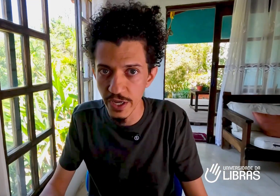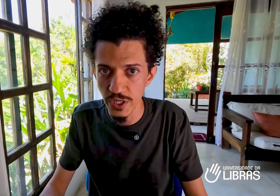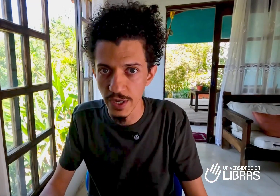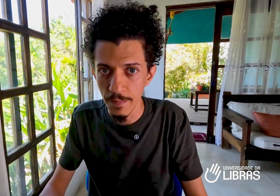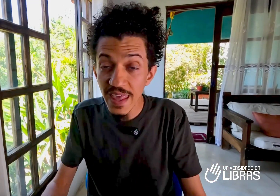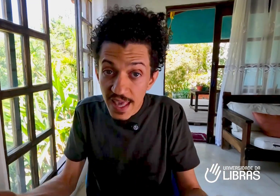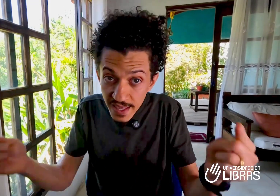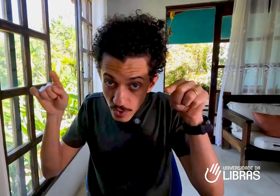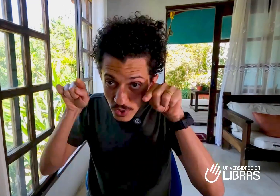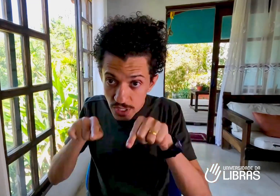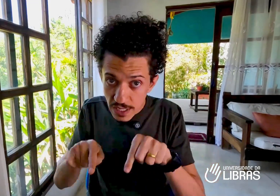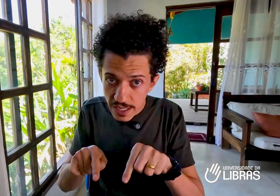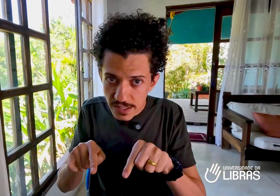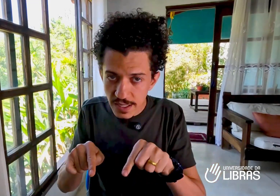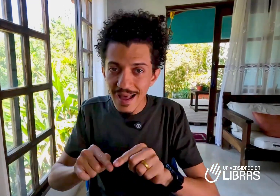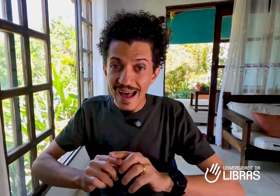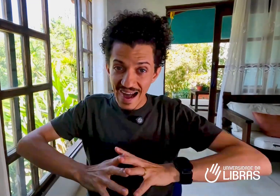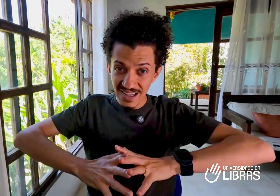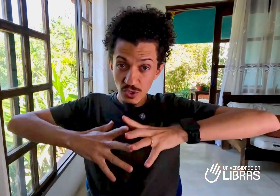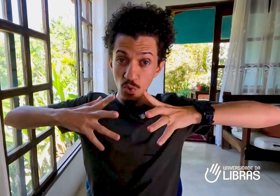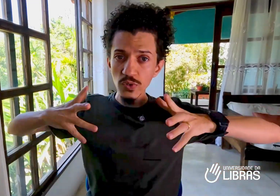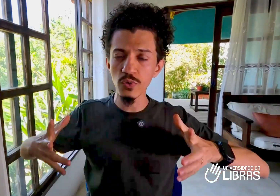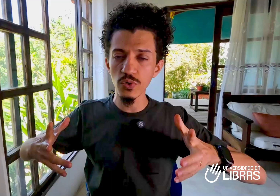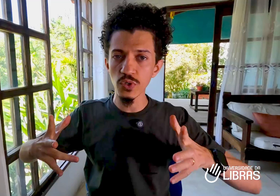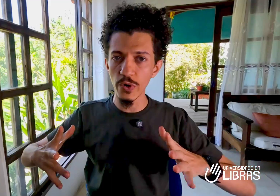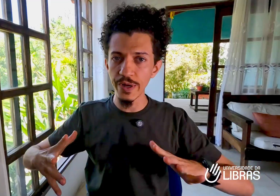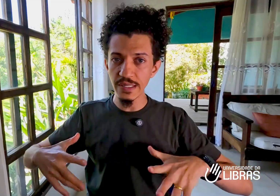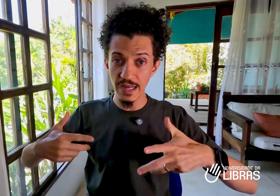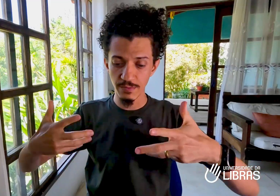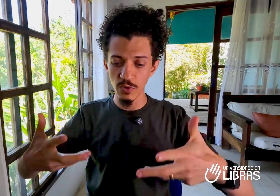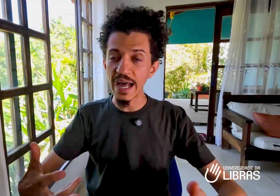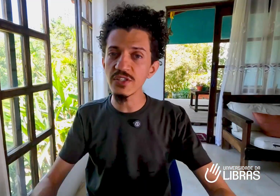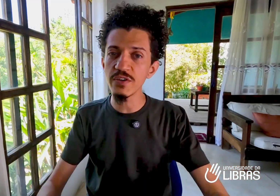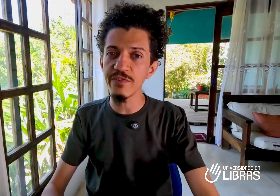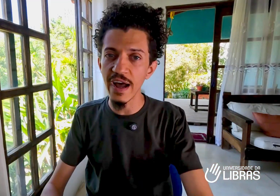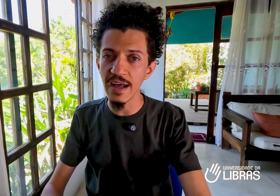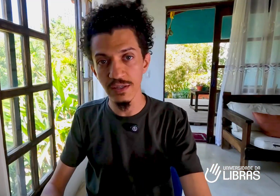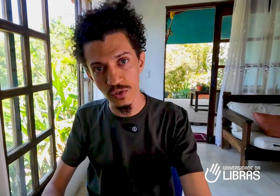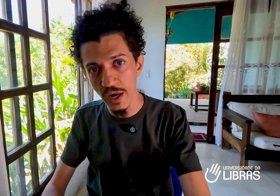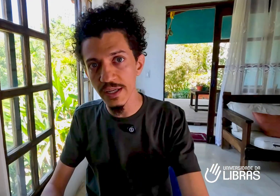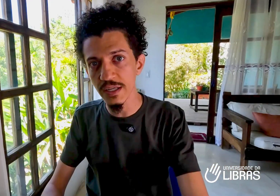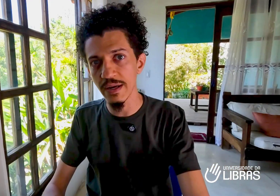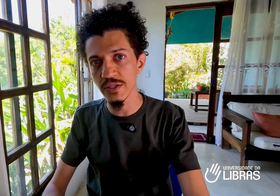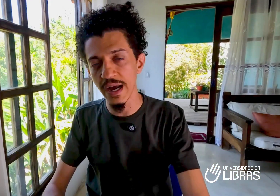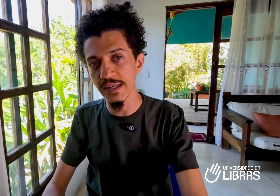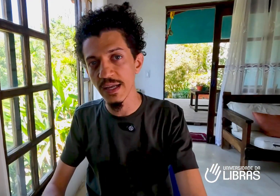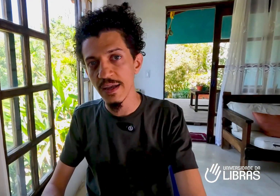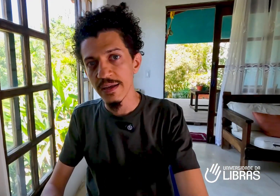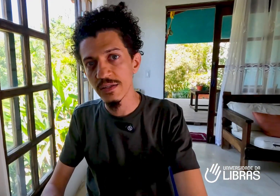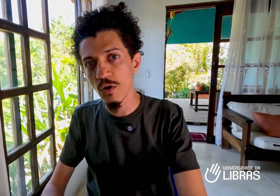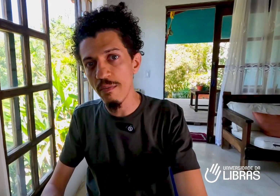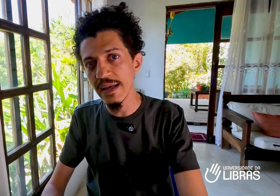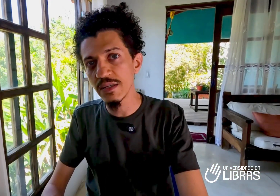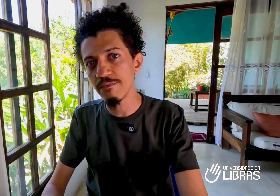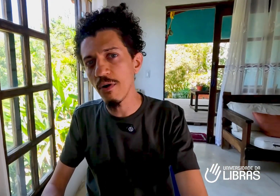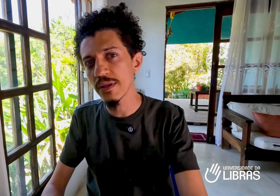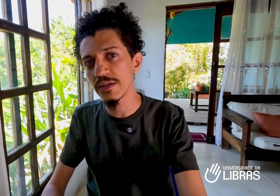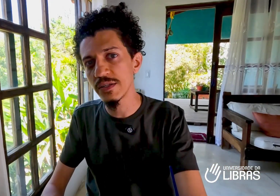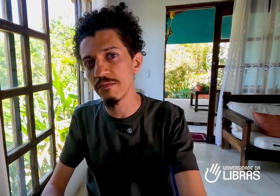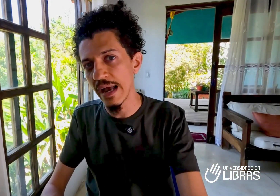dia. E que utilizem as construções, as montagens de frase, as ordens gramaticais que são mais importantes e mais